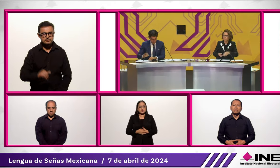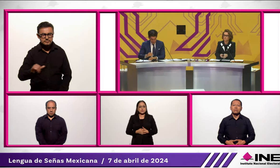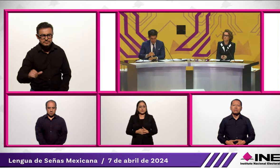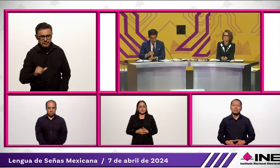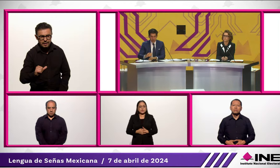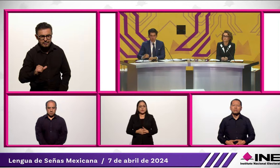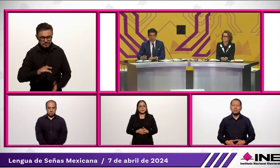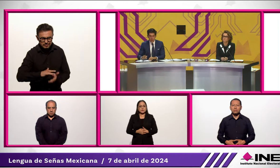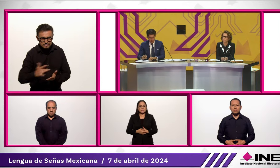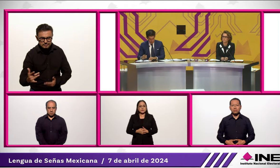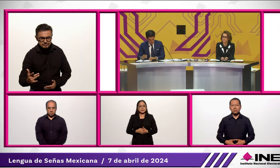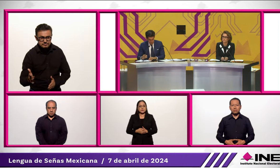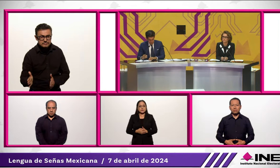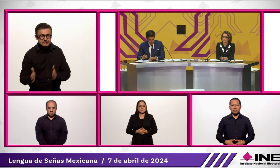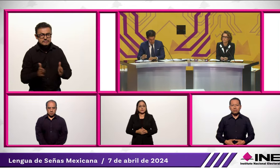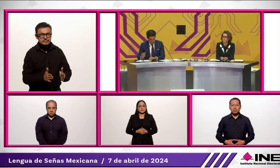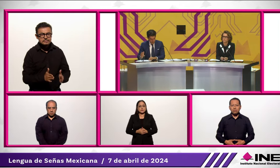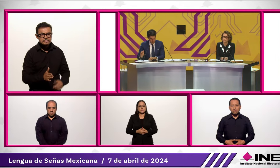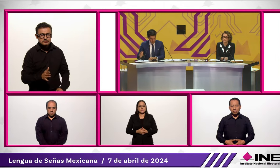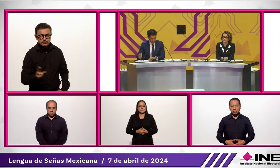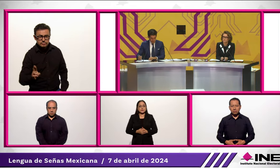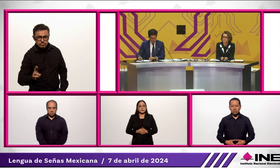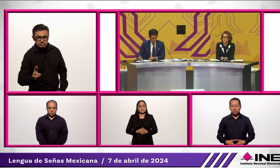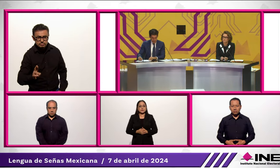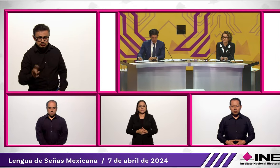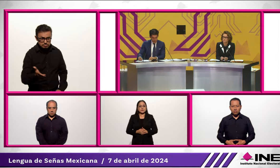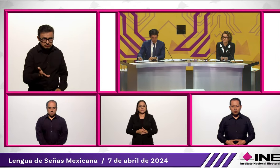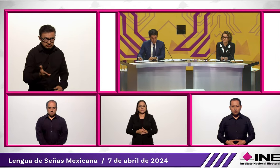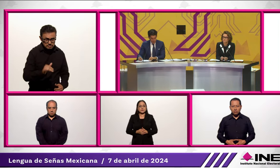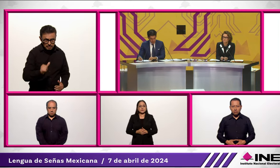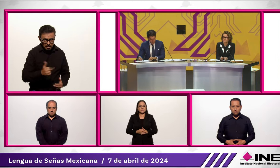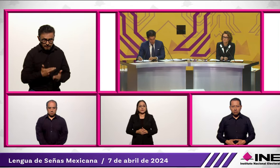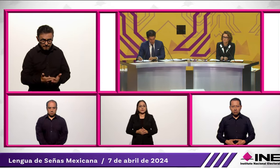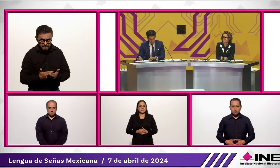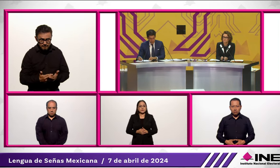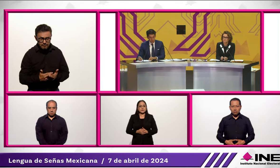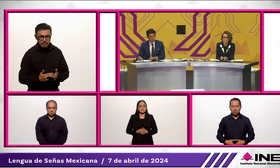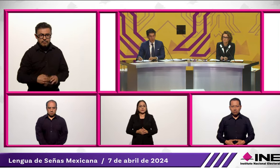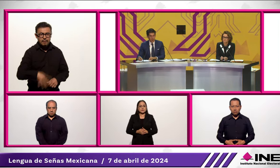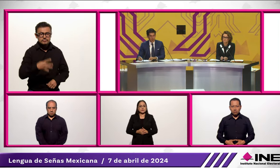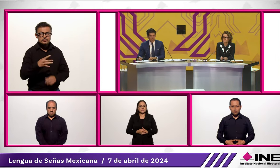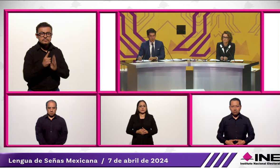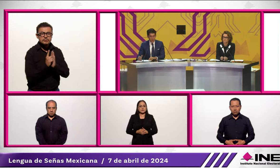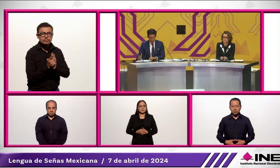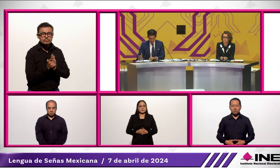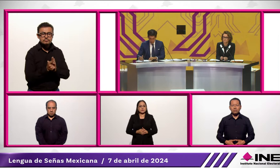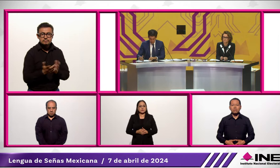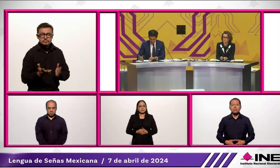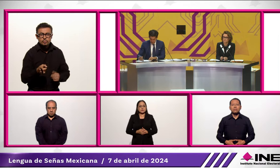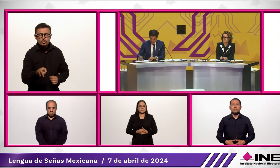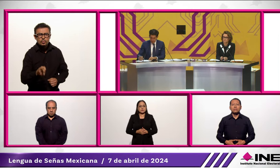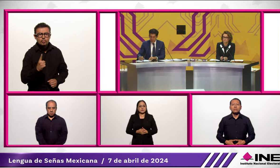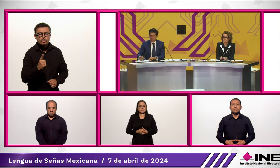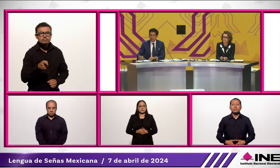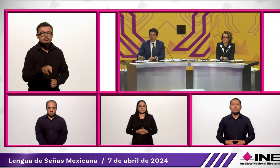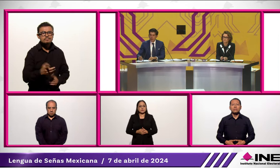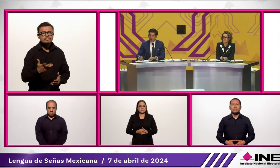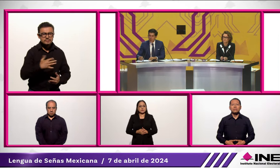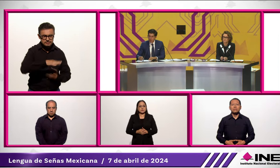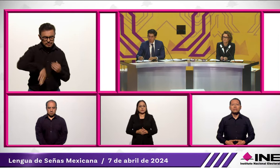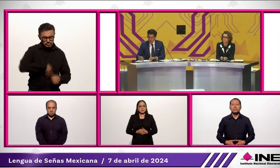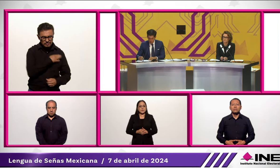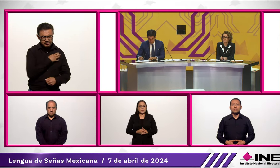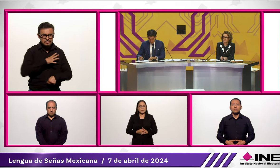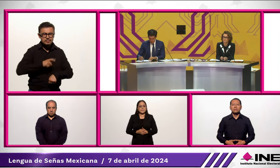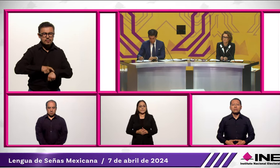Candidata Xóchitl Gálvez, le quedan, candidato Maínez, 14 segundos todavía. Candidata Xóchitl Gálvez tiene 1:18. Candidata Claudia Sheinbaum agotó ya su bolsa de tiempo.